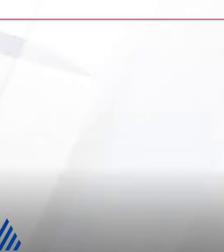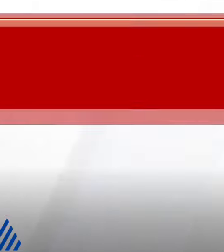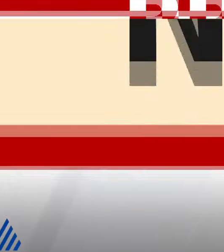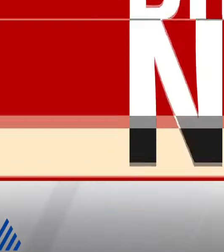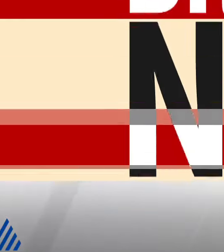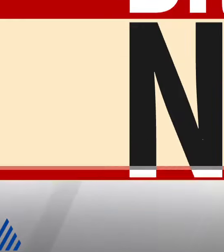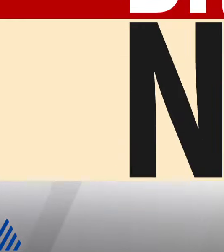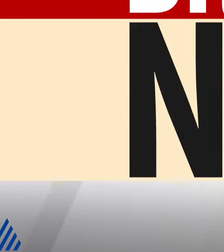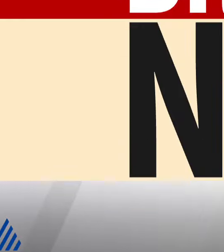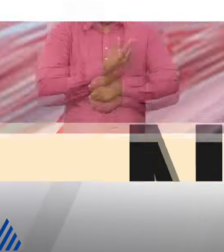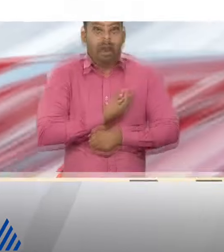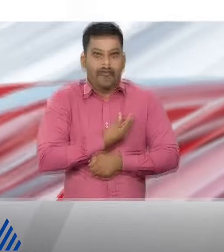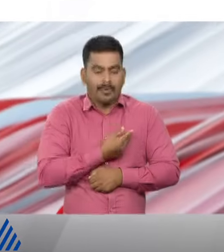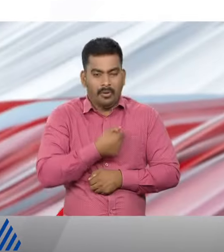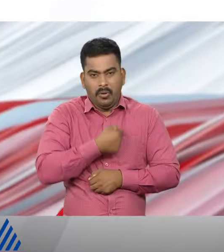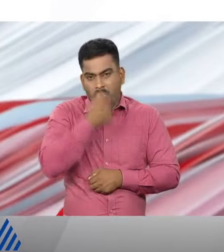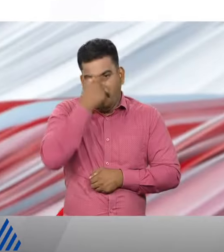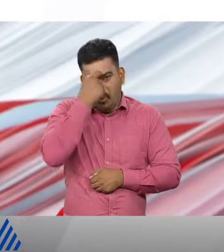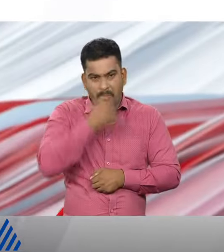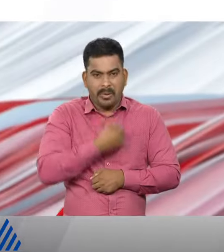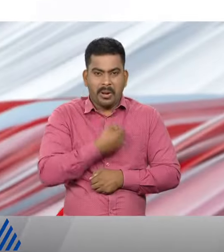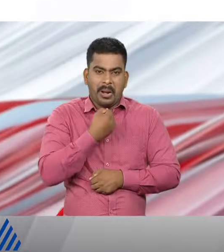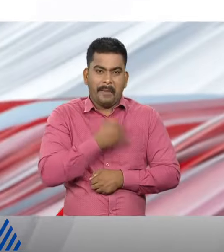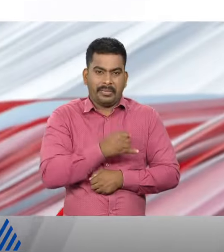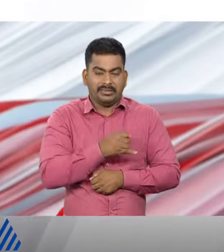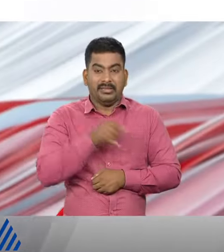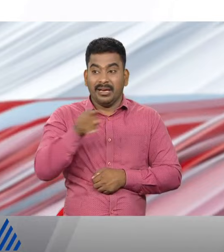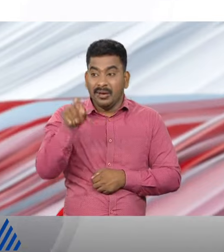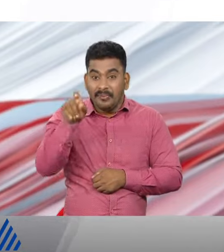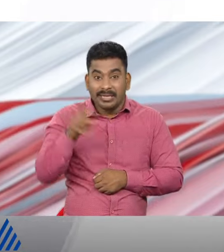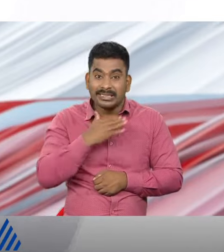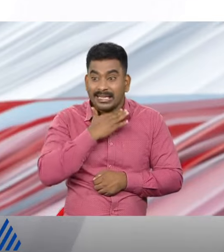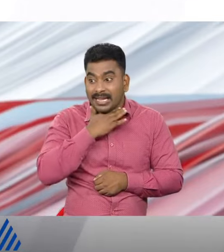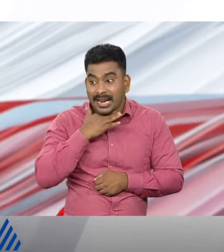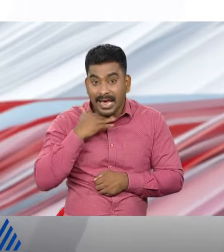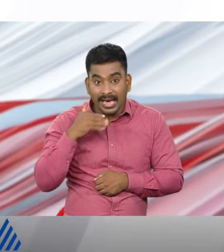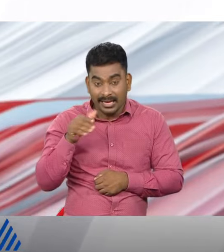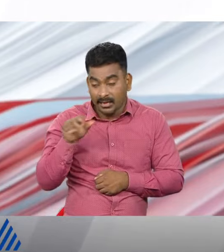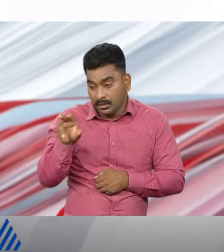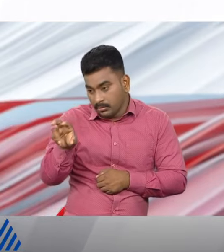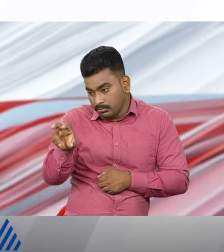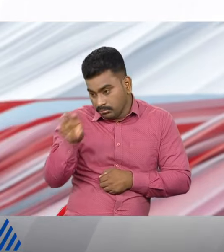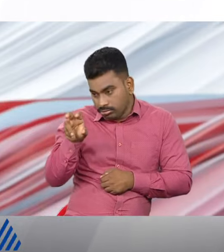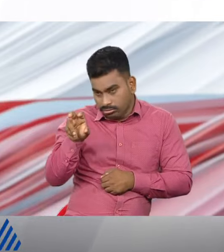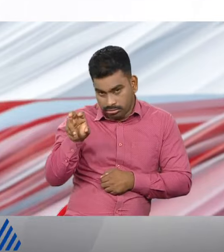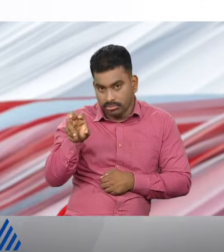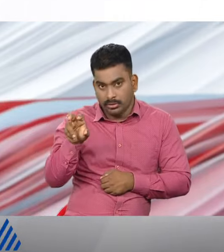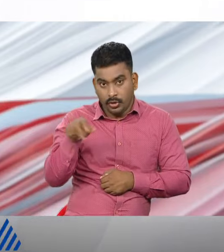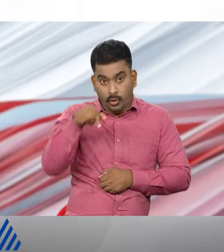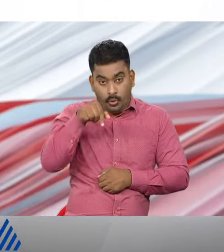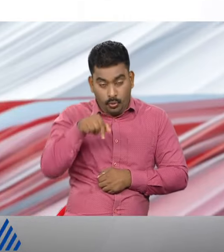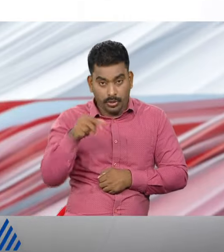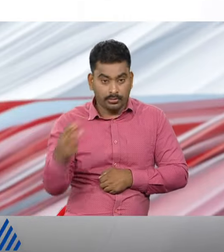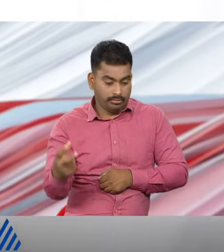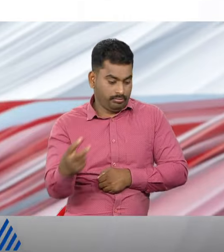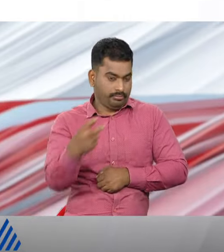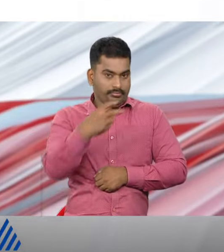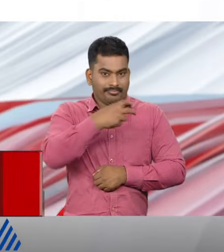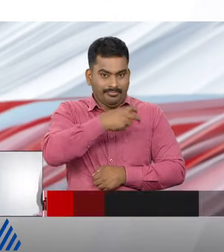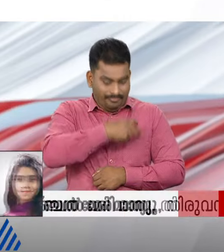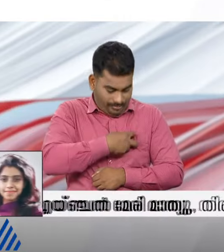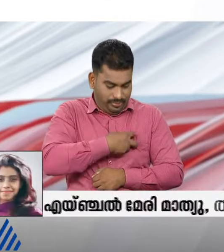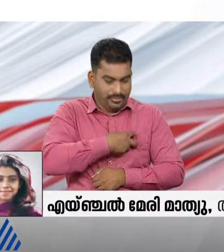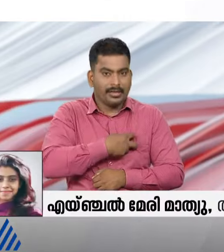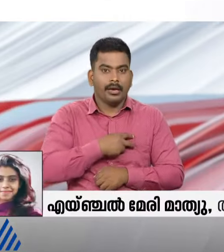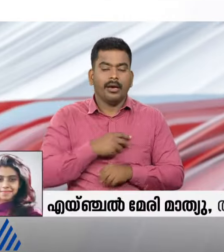ചിത്രയിൽ ചികിത്സയിലായിരുന്നു. ഇന്നലെ വൈകിട്ടാണ് കൊല്ലം സ്വദേശിയായ കരുനാഗപ്പള്ളി സ്വദേശിയായ ഡാനി എന്ന അധ്യാപികയുടെ മസ്തിഷ്ക മരണം